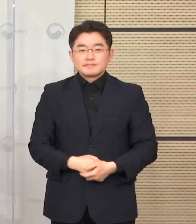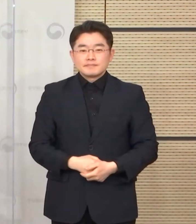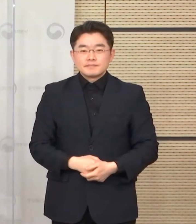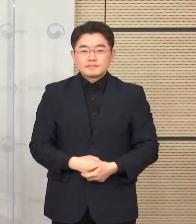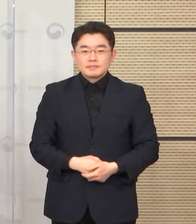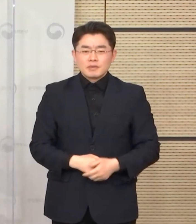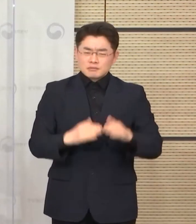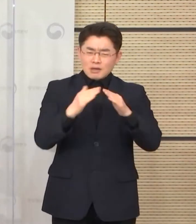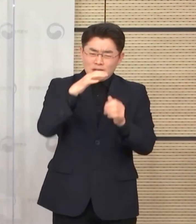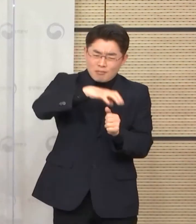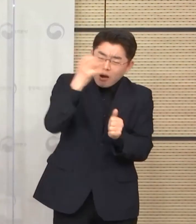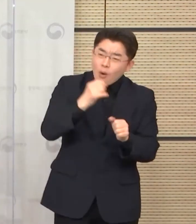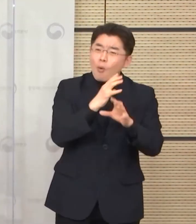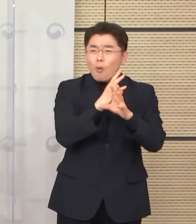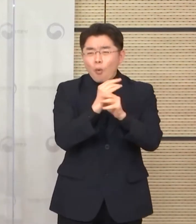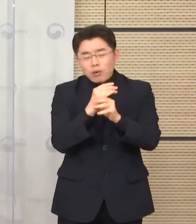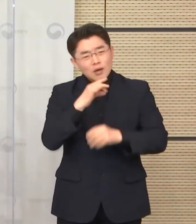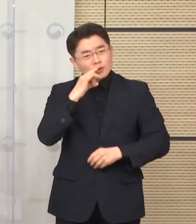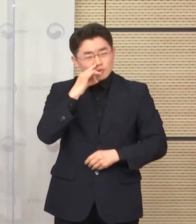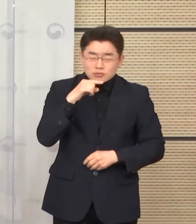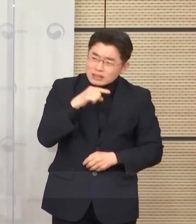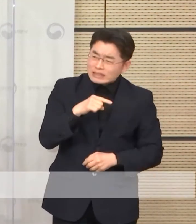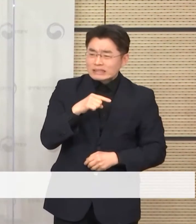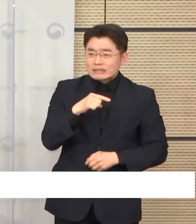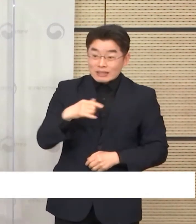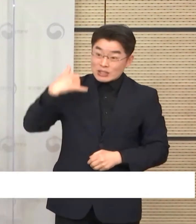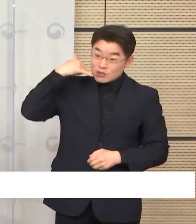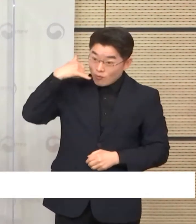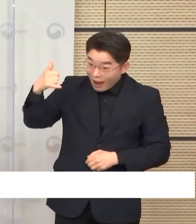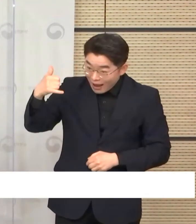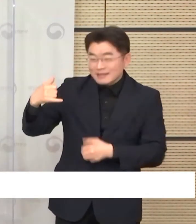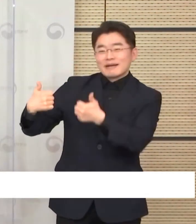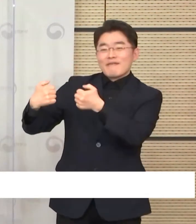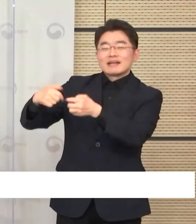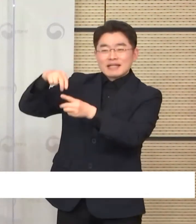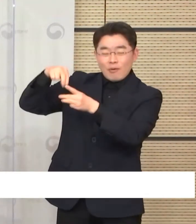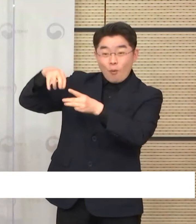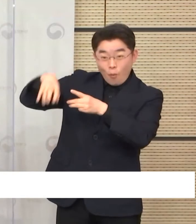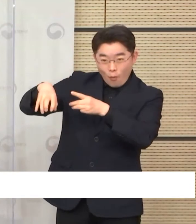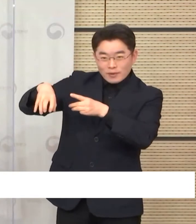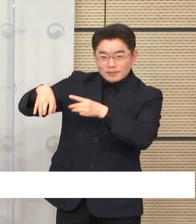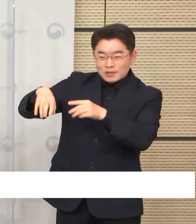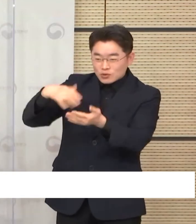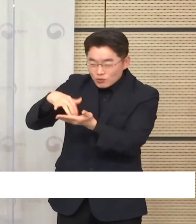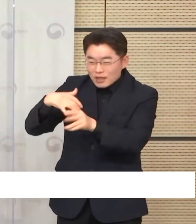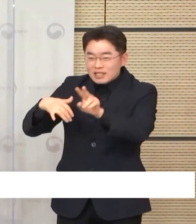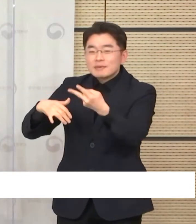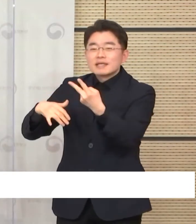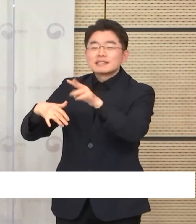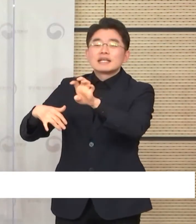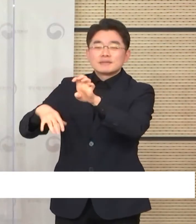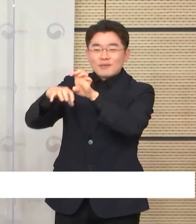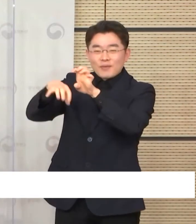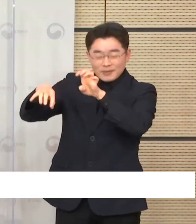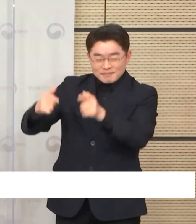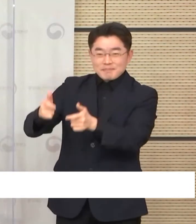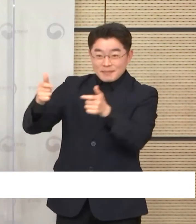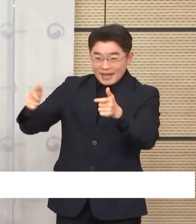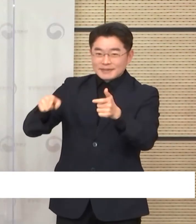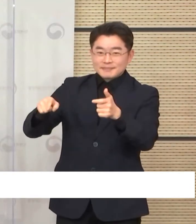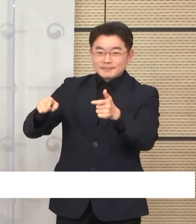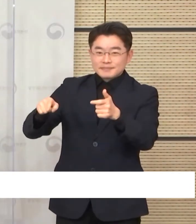경리 해제 1등의 행정적인 문의를 받는 행정 안내 센터 도 약 240개 소가 운영되고 있어